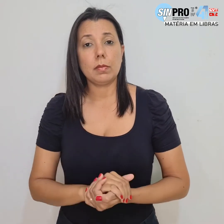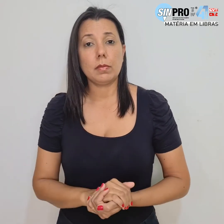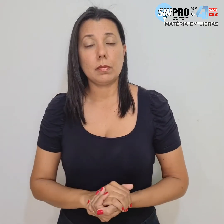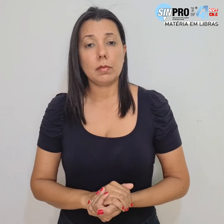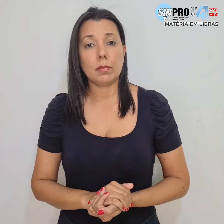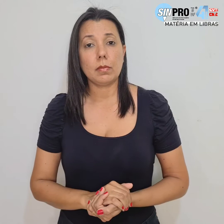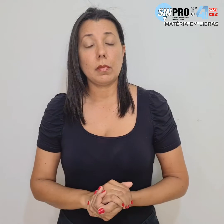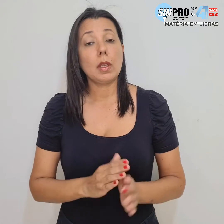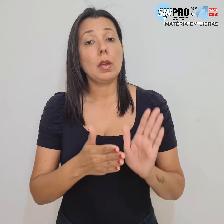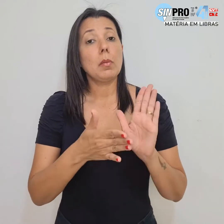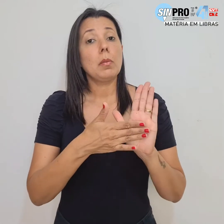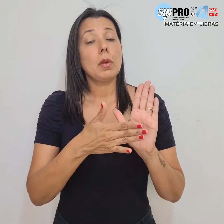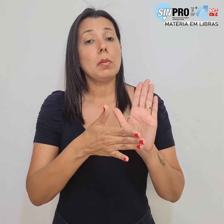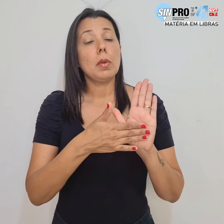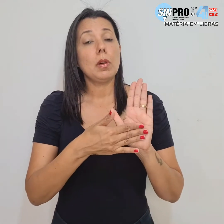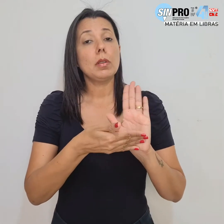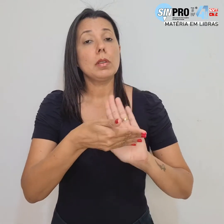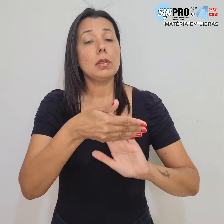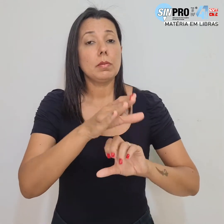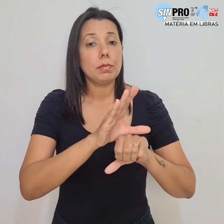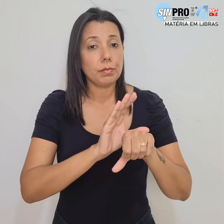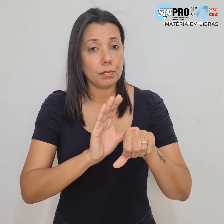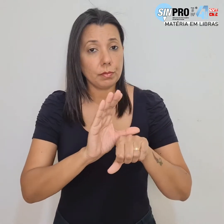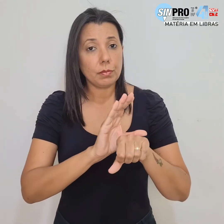A proposta de emenda à Constituição